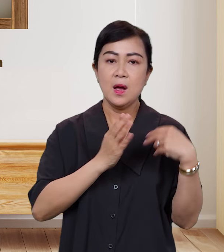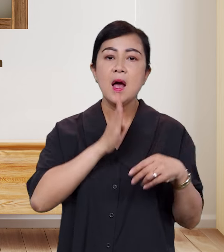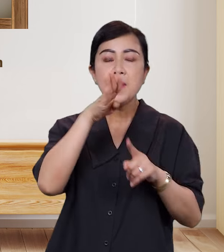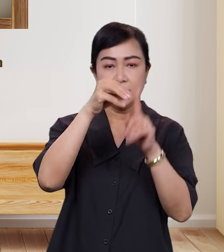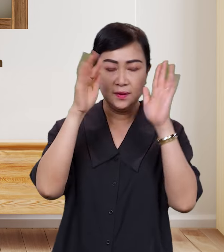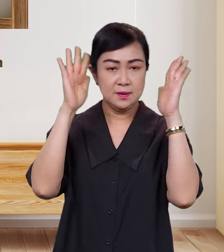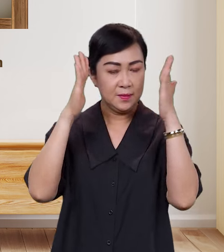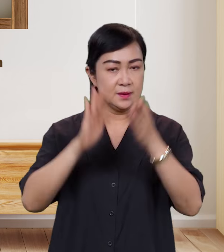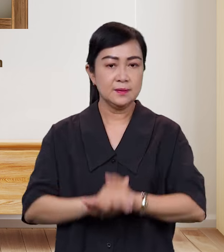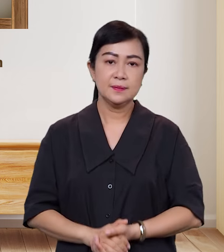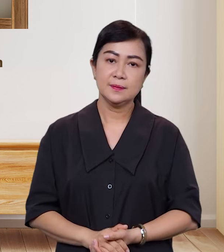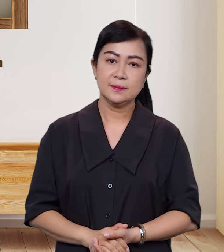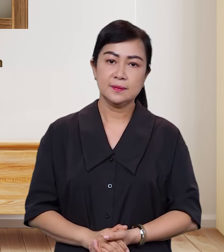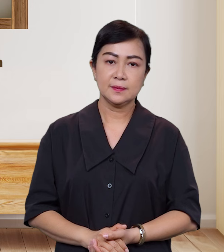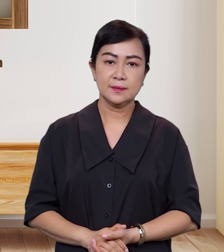vụ loan báo tin mừng.